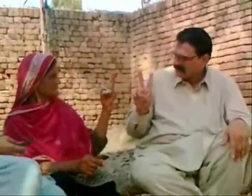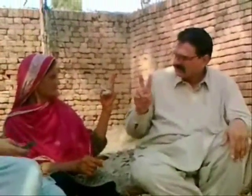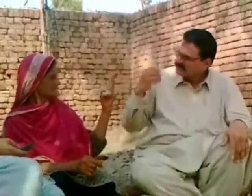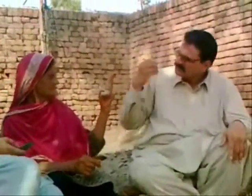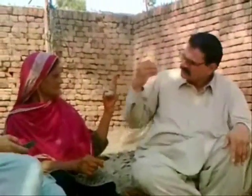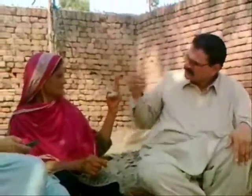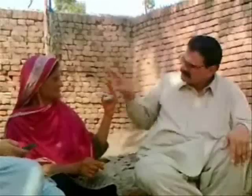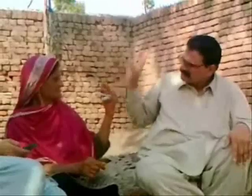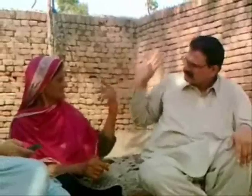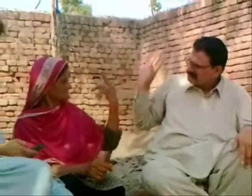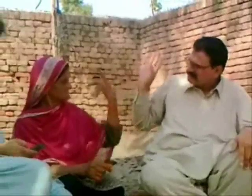बहुत शुक्रिया।